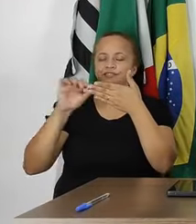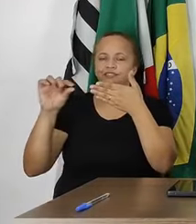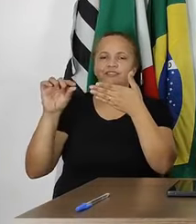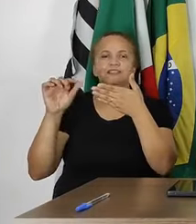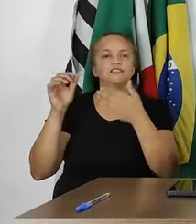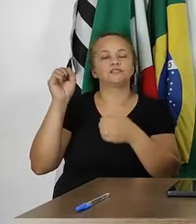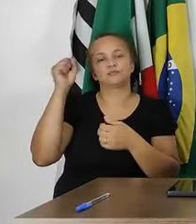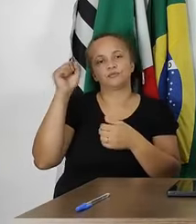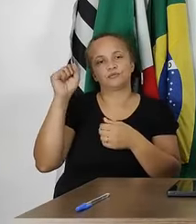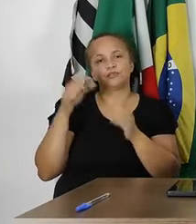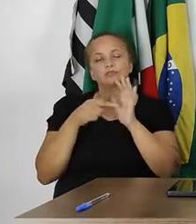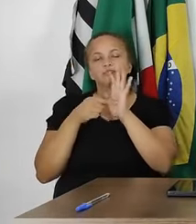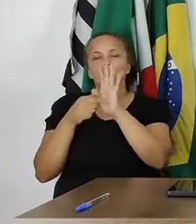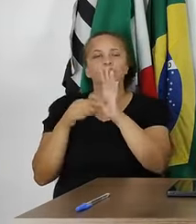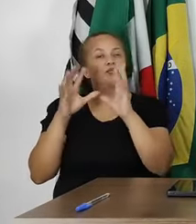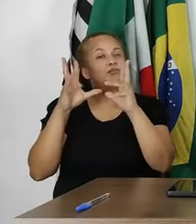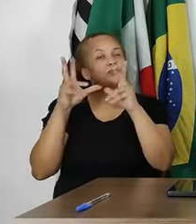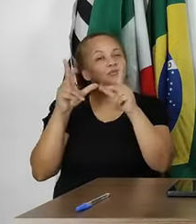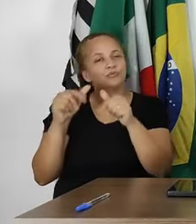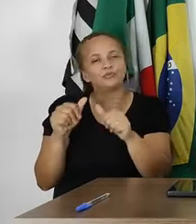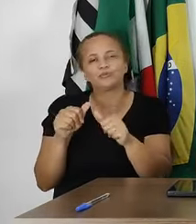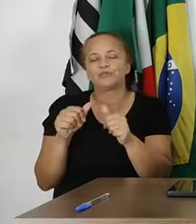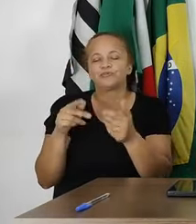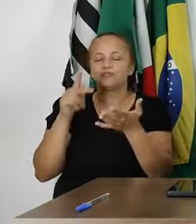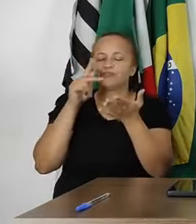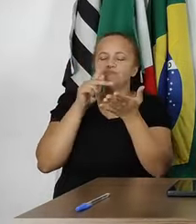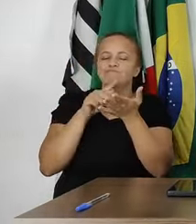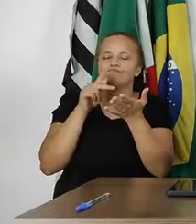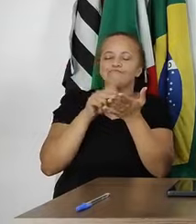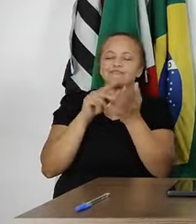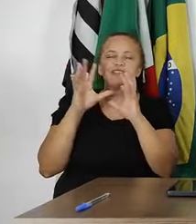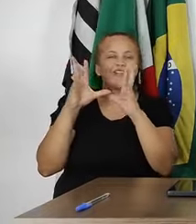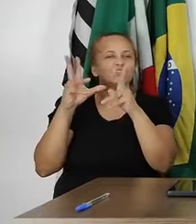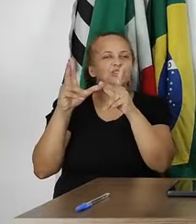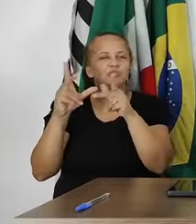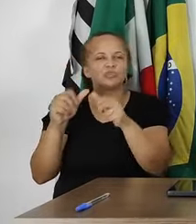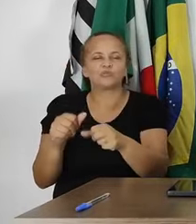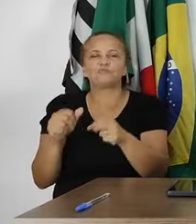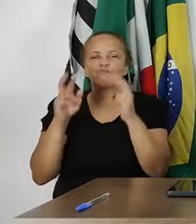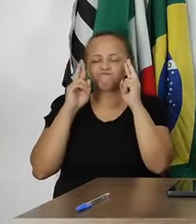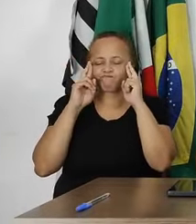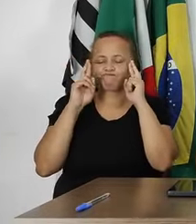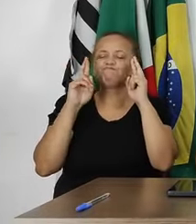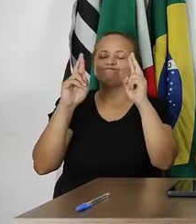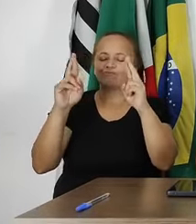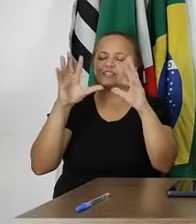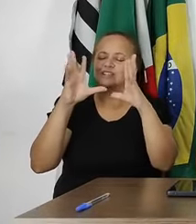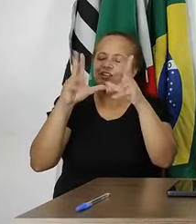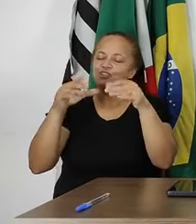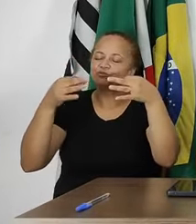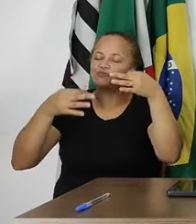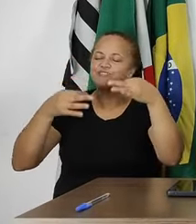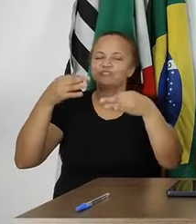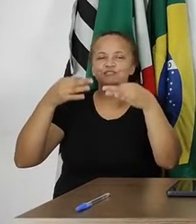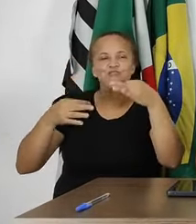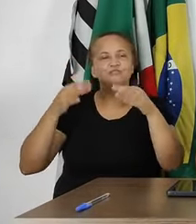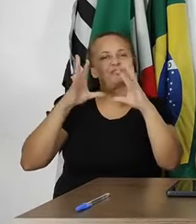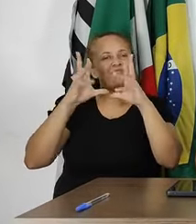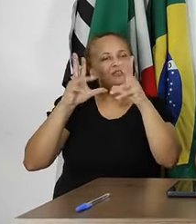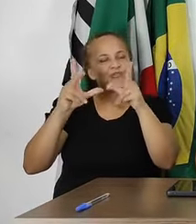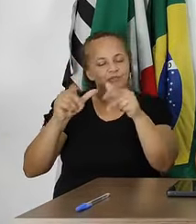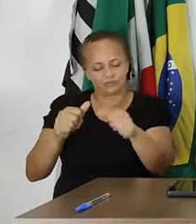é verdadeiro, tudo que é respeitável, tudo que é justo, tudo que é puro, tudo